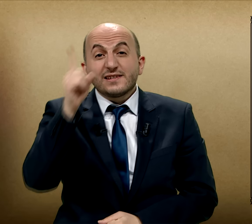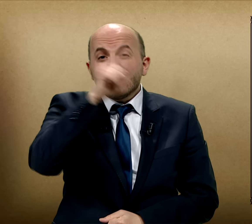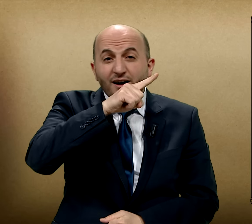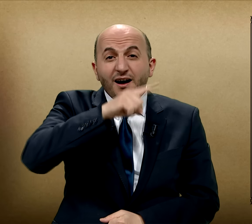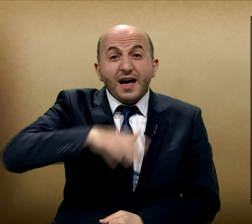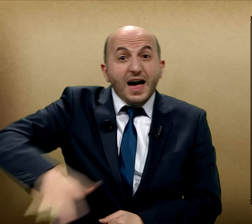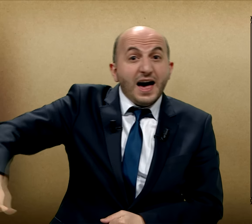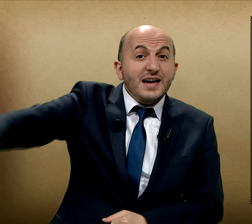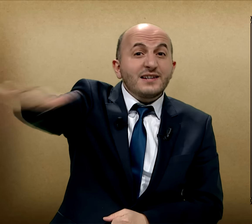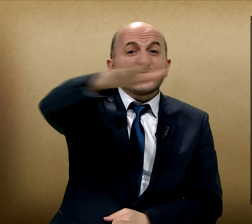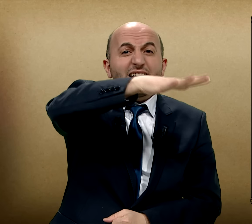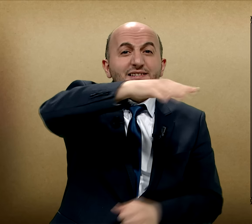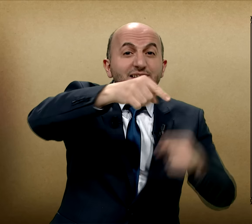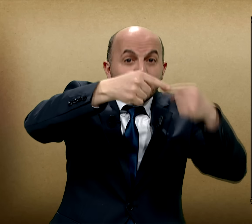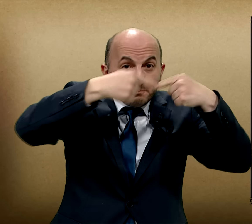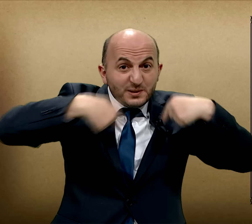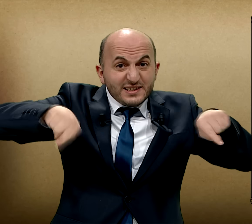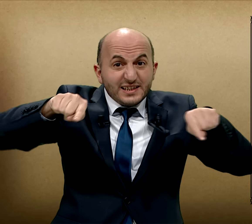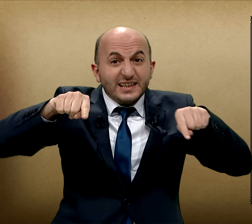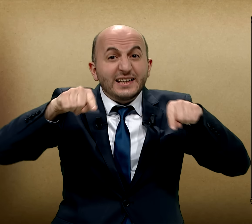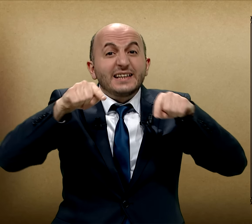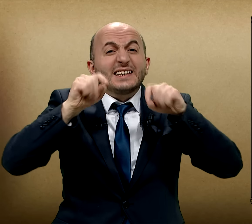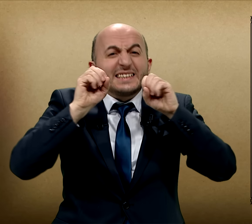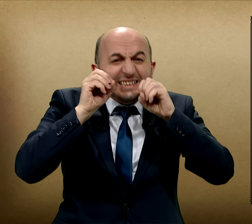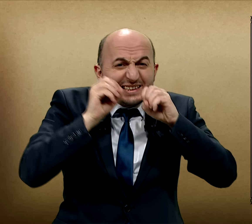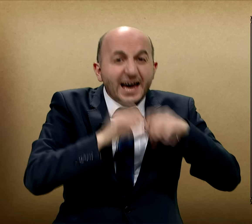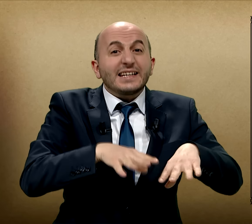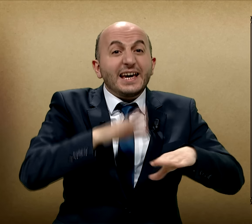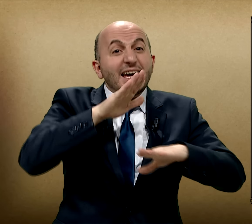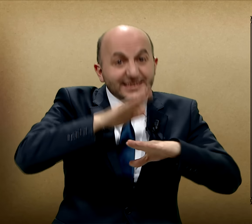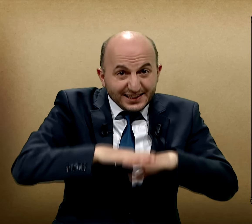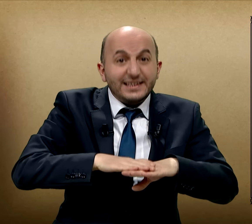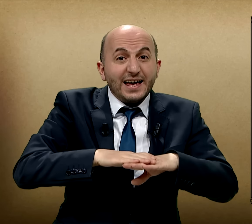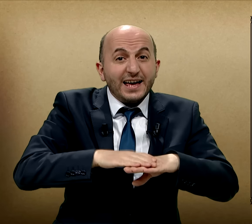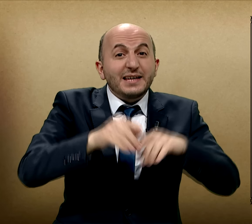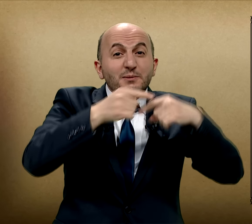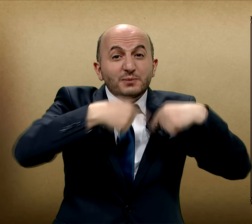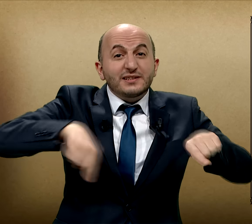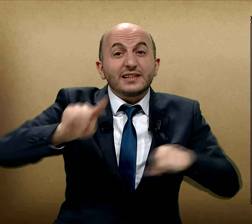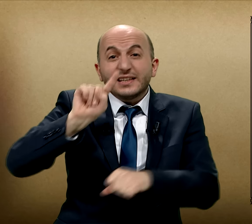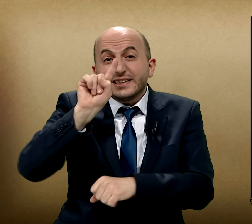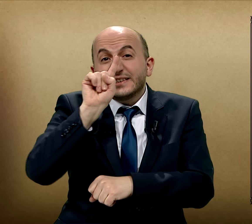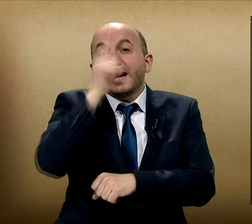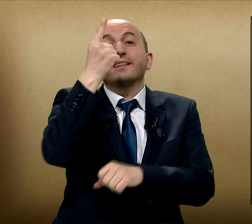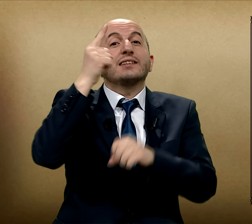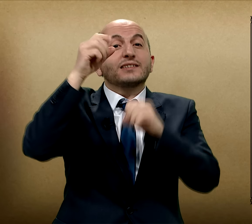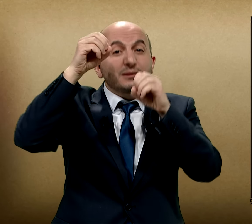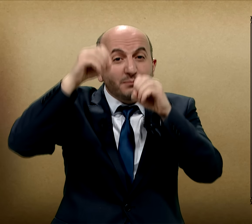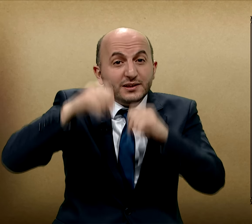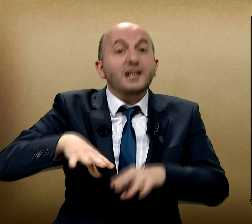Zira herkes bizi terk etse de bizi yalnız